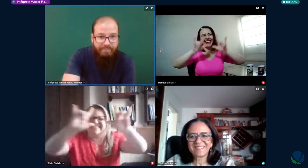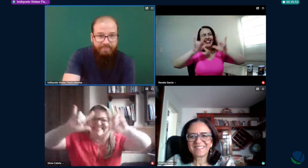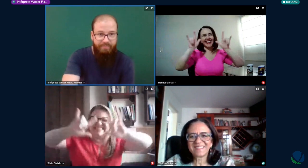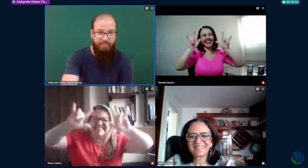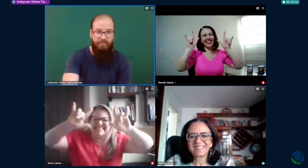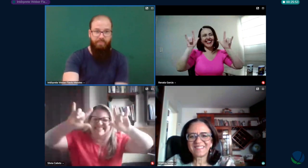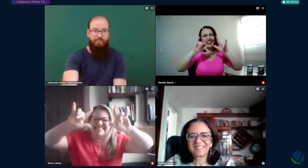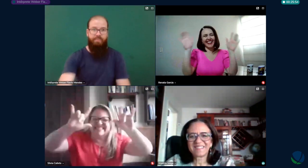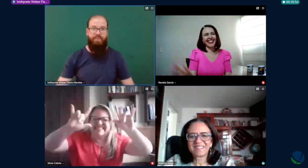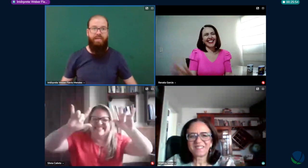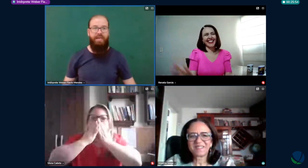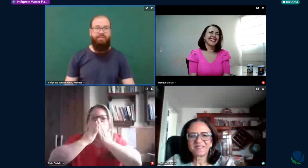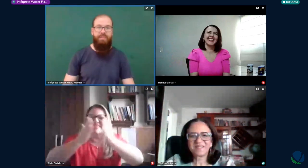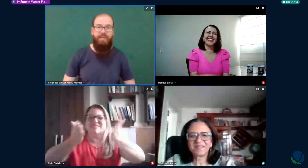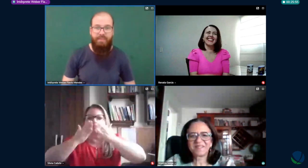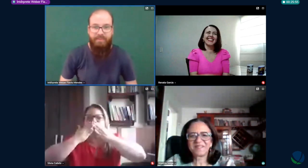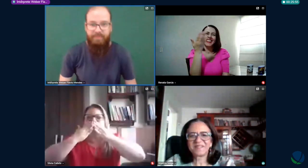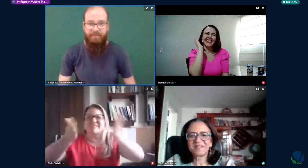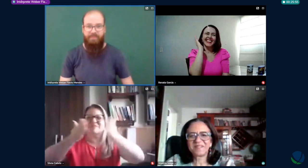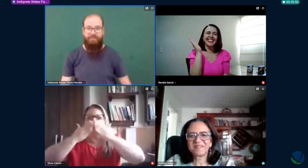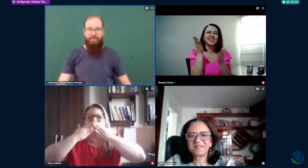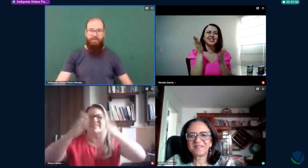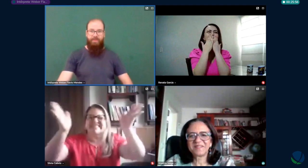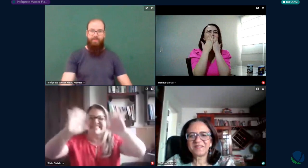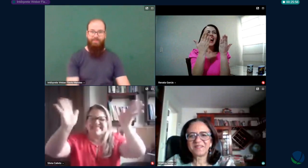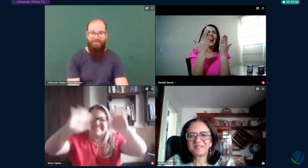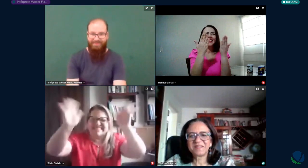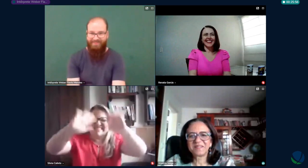tá? Obrigado, Ricardo.